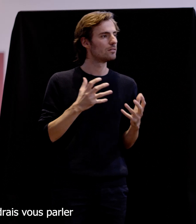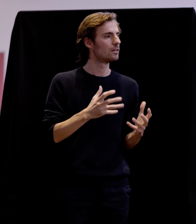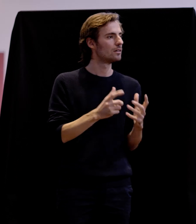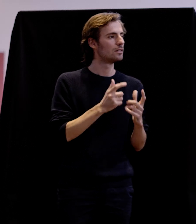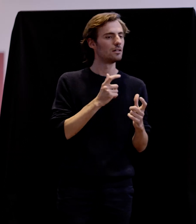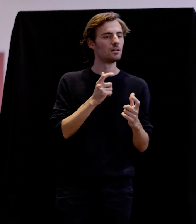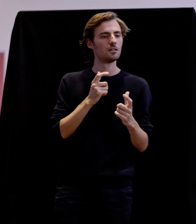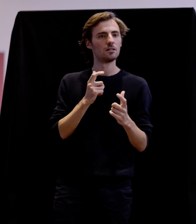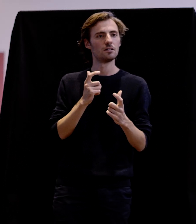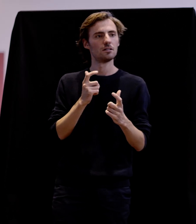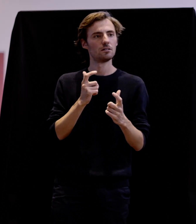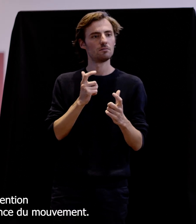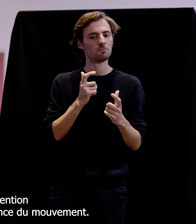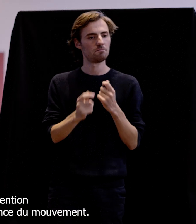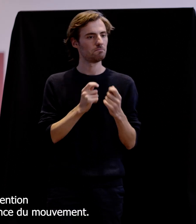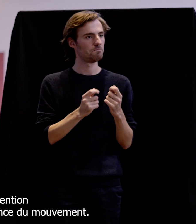de